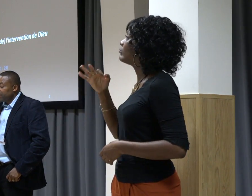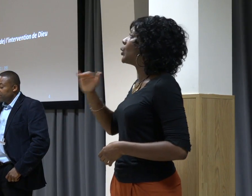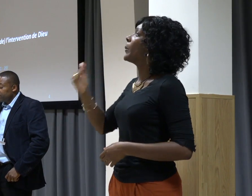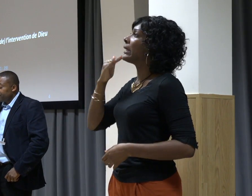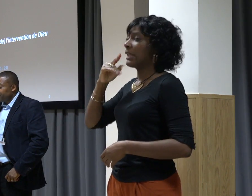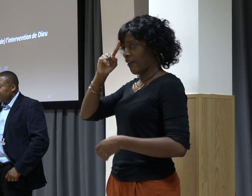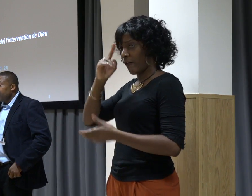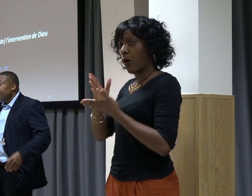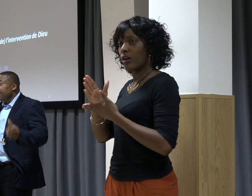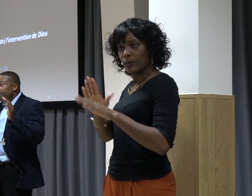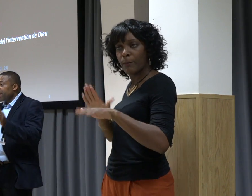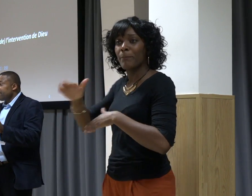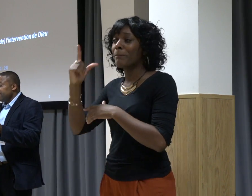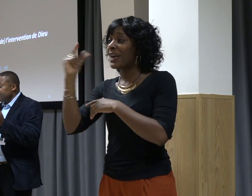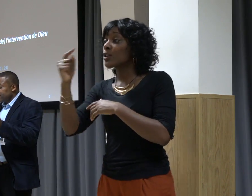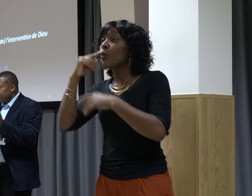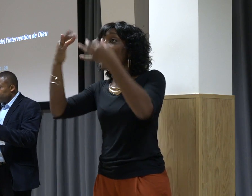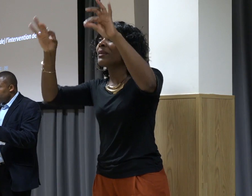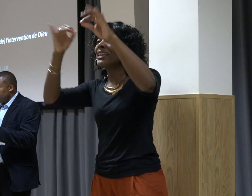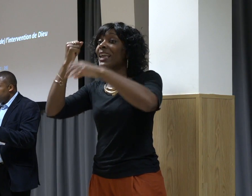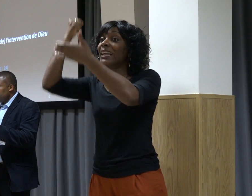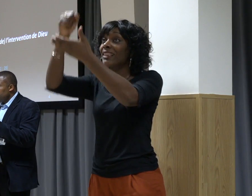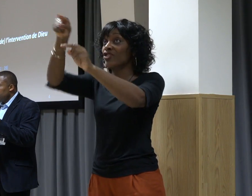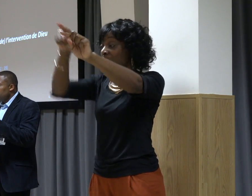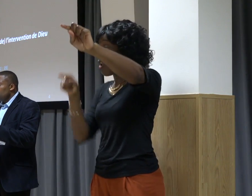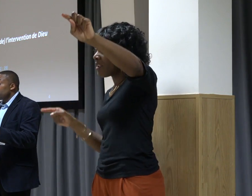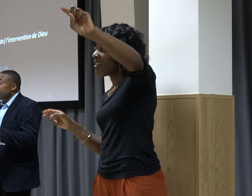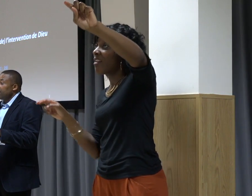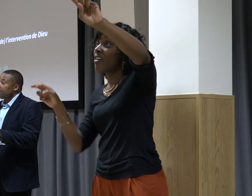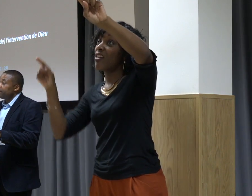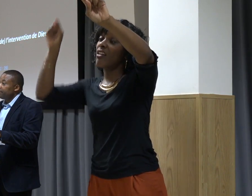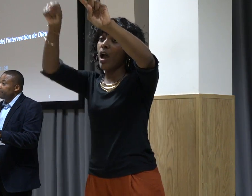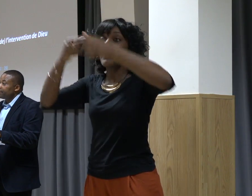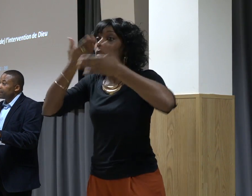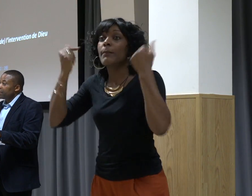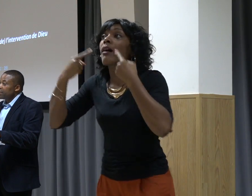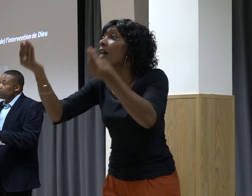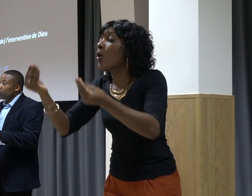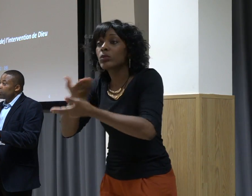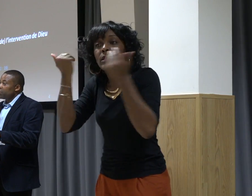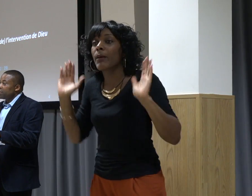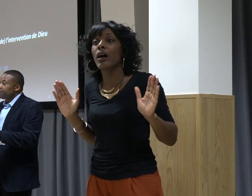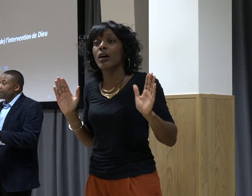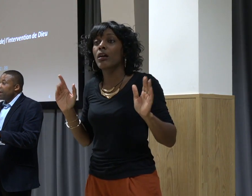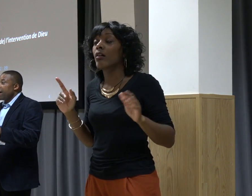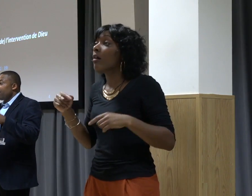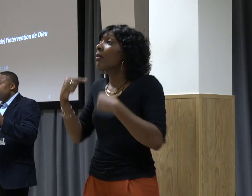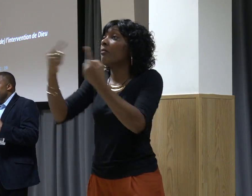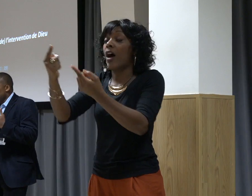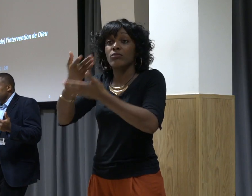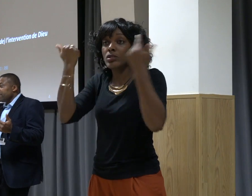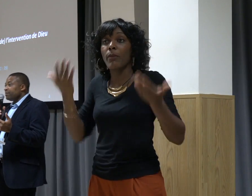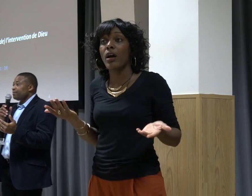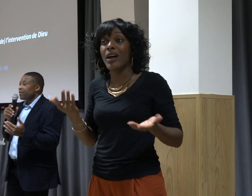en héritage. Il est parti sans savoir où il allait. C'est Hébreux 11, 8. Abraham